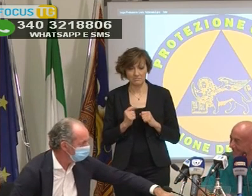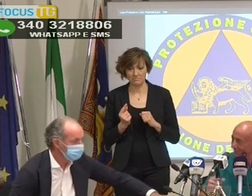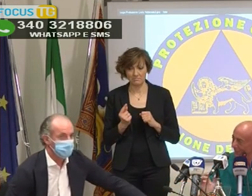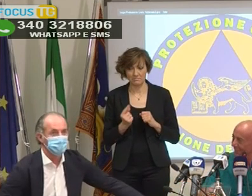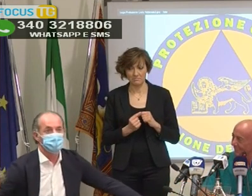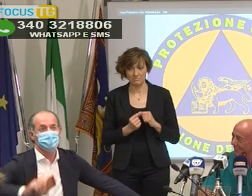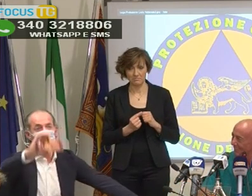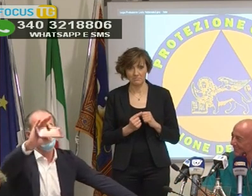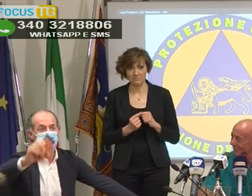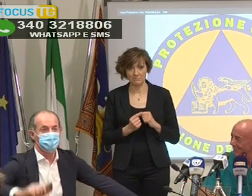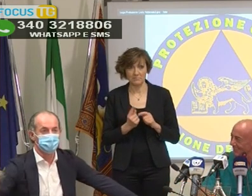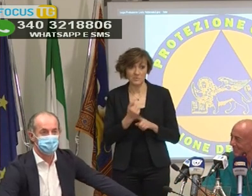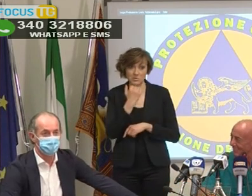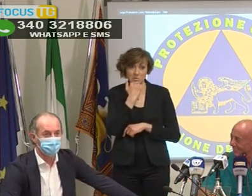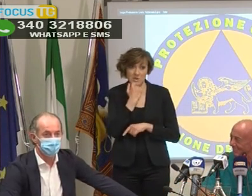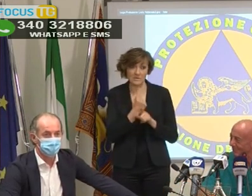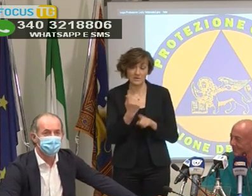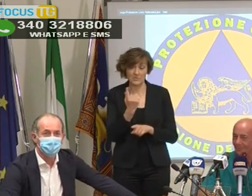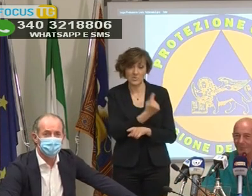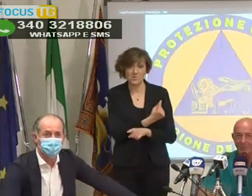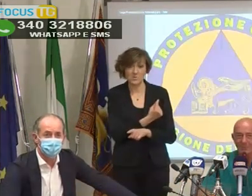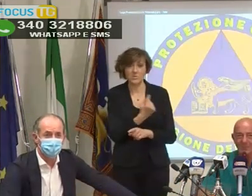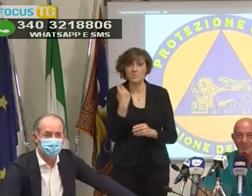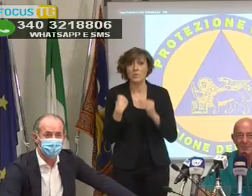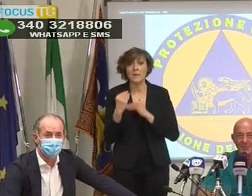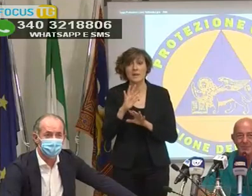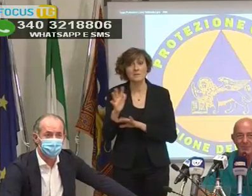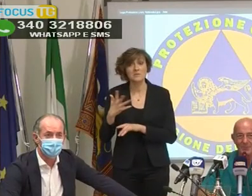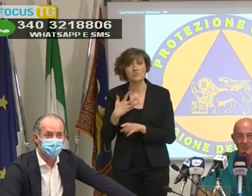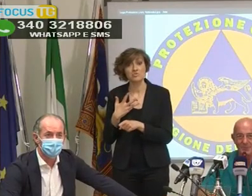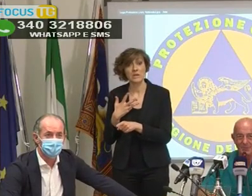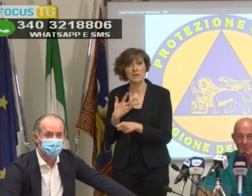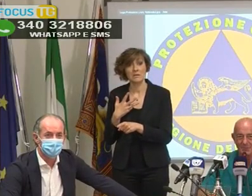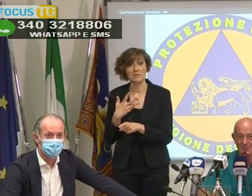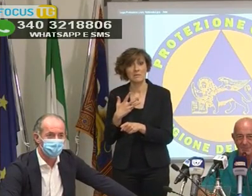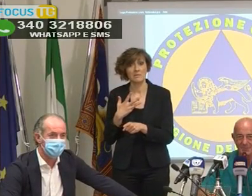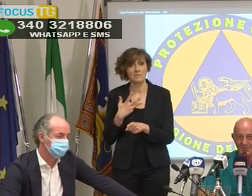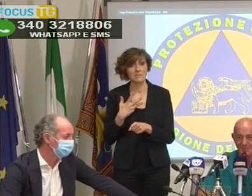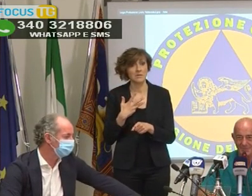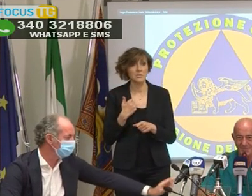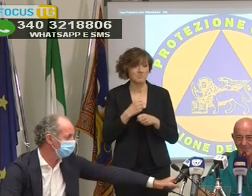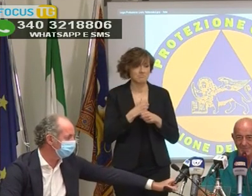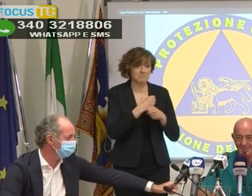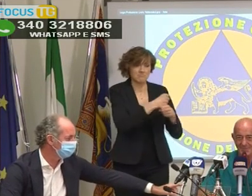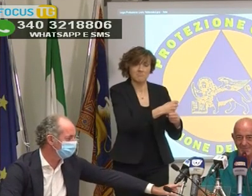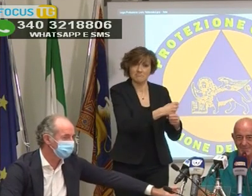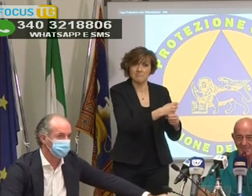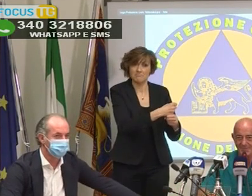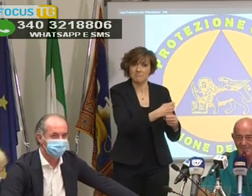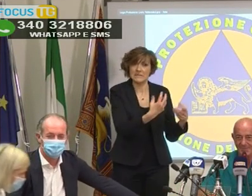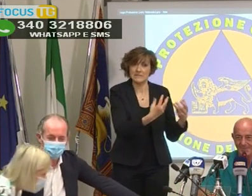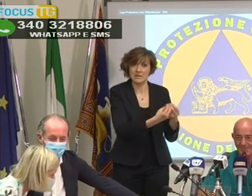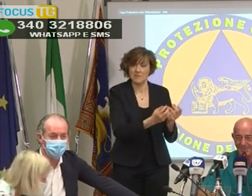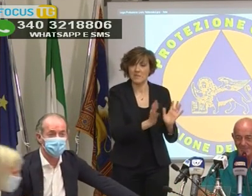Sì, va bene. Dovete scusarmi, devo andare. Avete altre domande per me? Allora, vi lascio in ottima compagnia, dottor